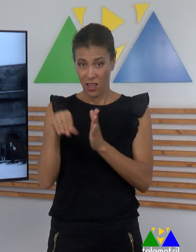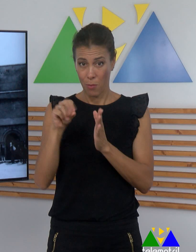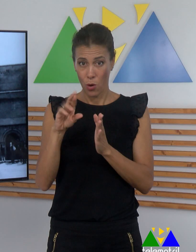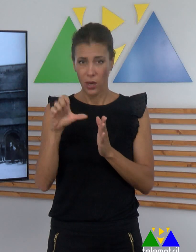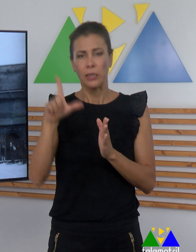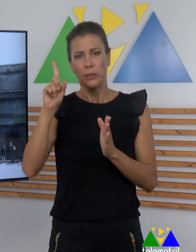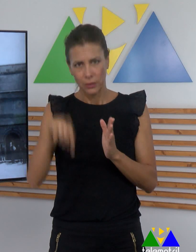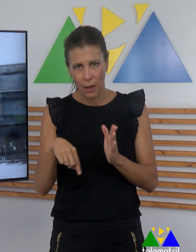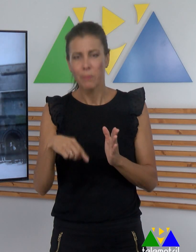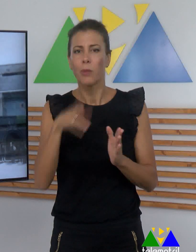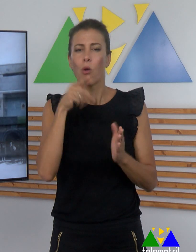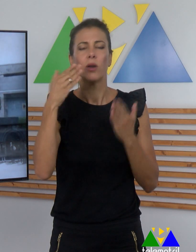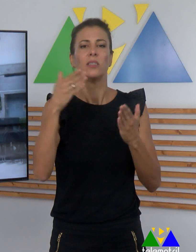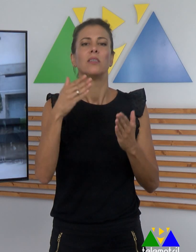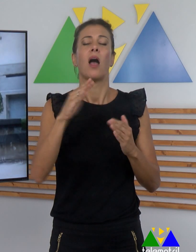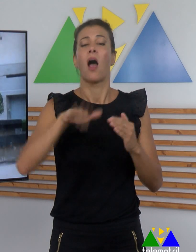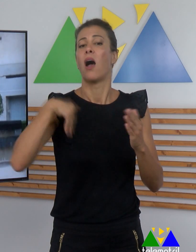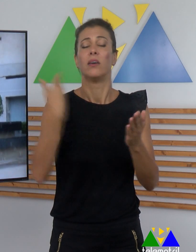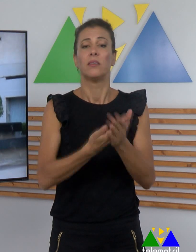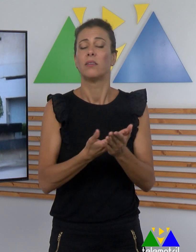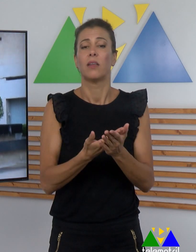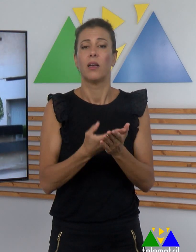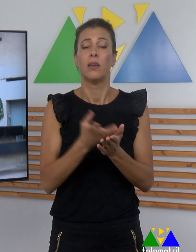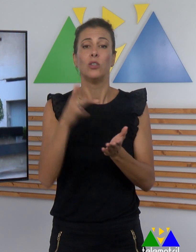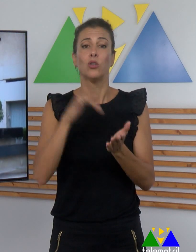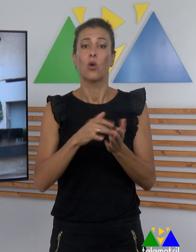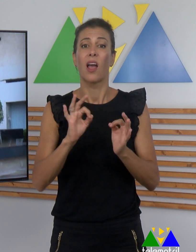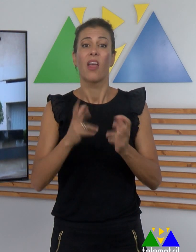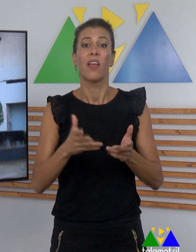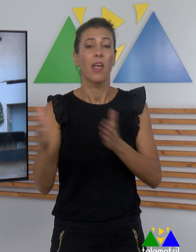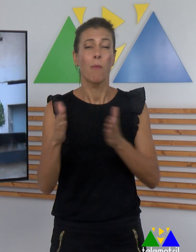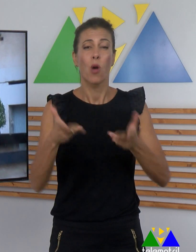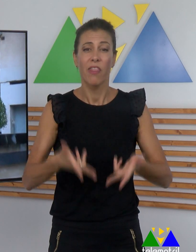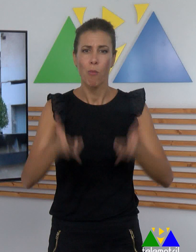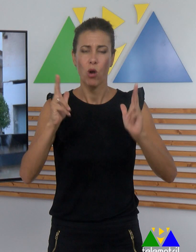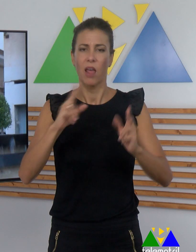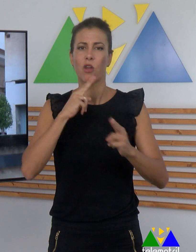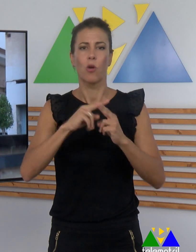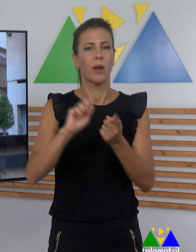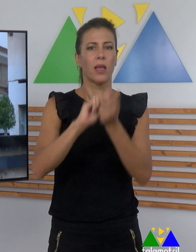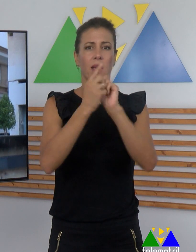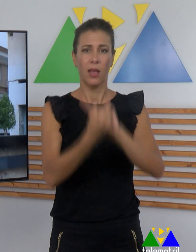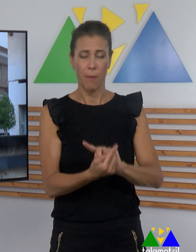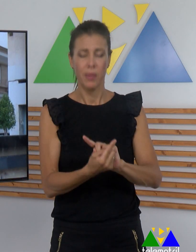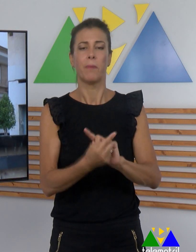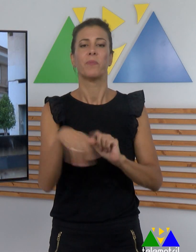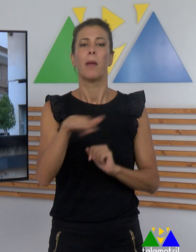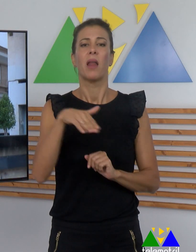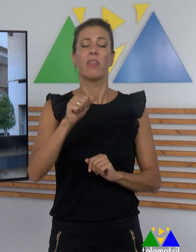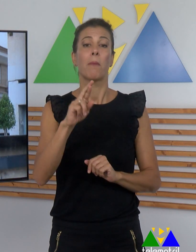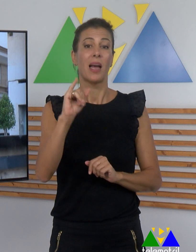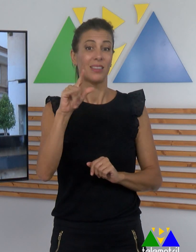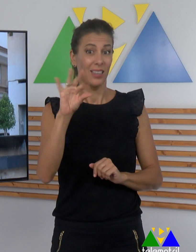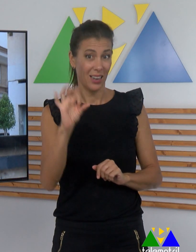pues también Placeta de la Falange. Hasta que cuando llega la democracia se le cambia el nombre de Plaza de los Mártires por Plaza de